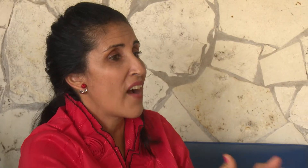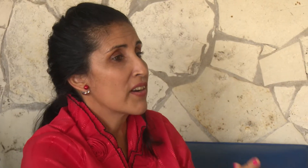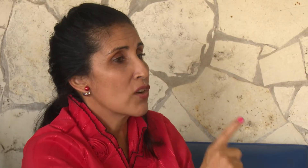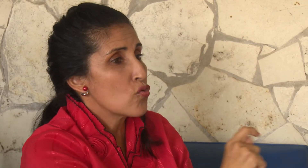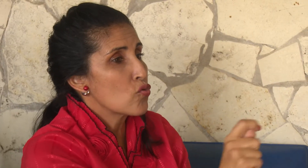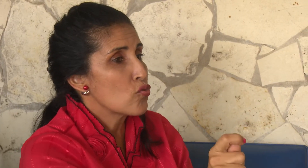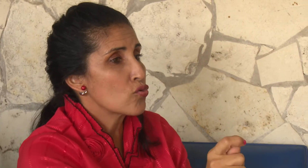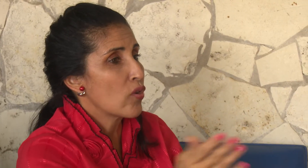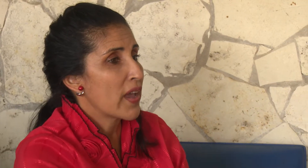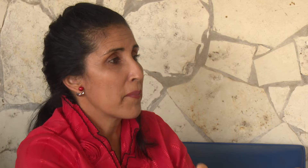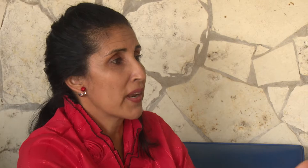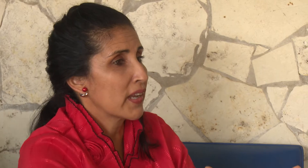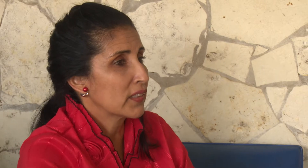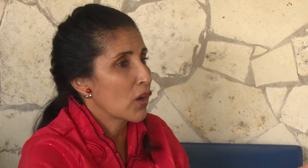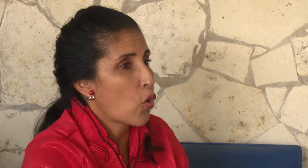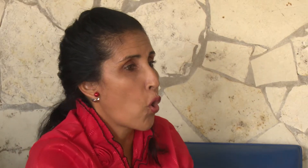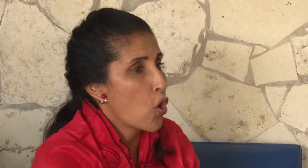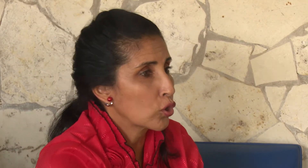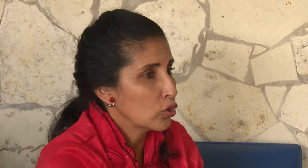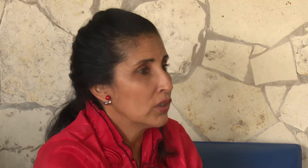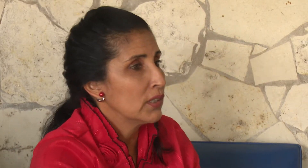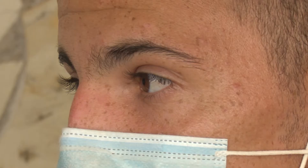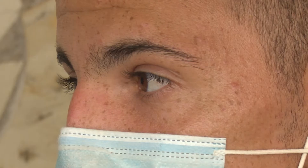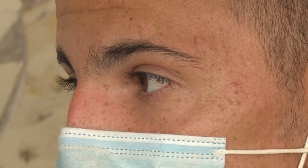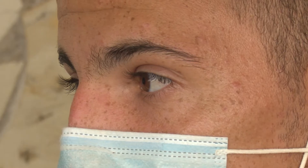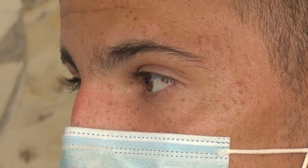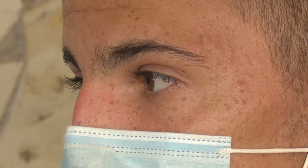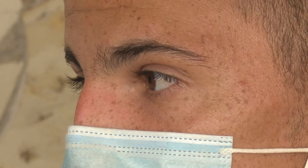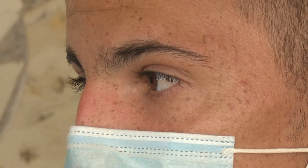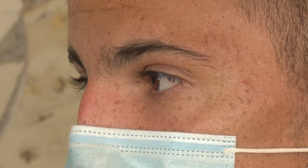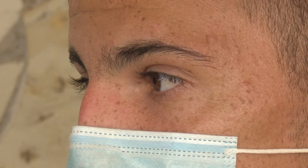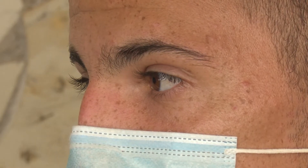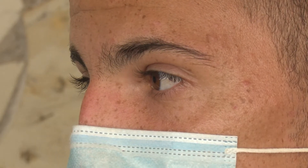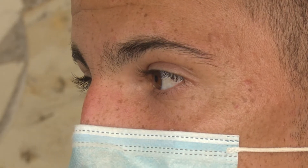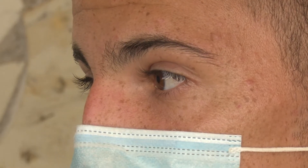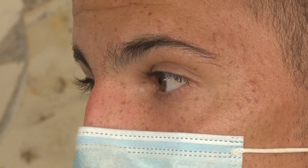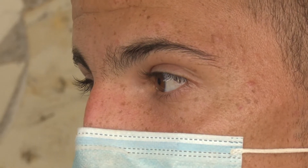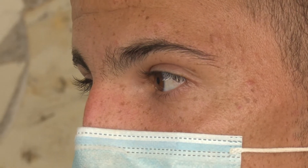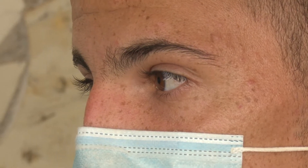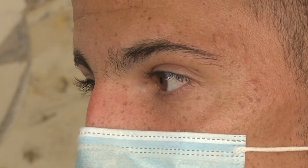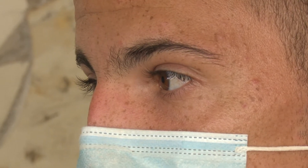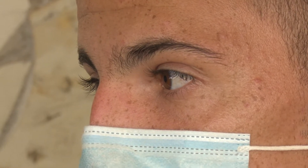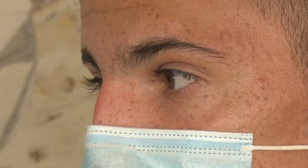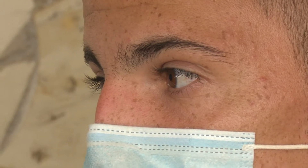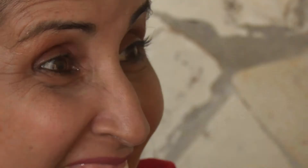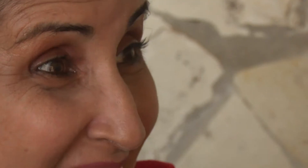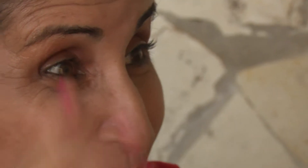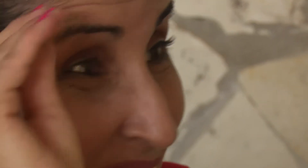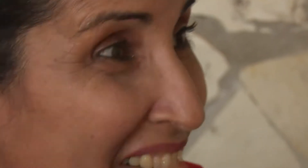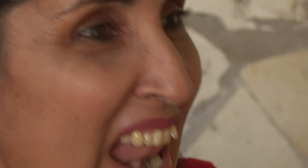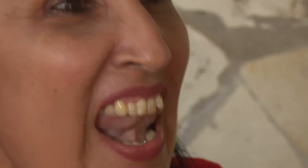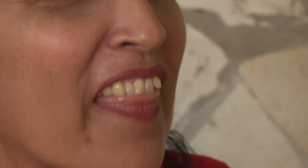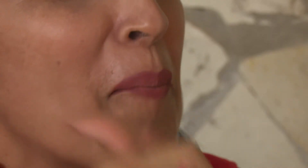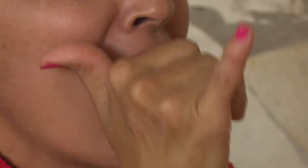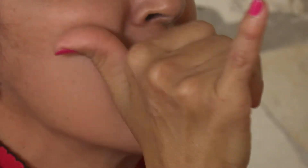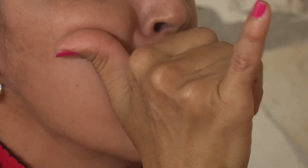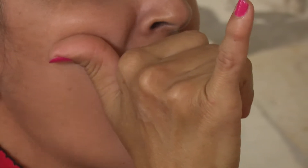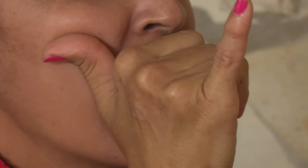Ha sido toda una vida entregada a darle voz y transmitir los sentimientos de la comunidad sorda para evitar que